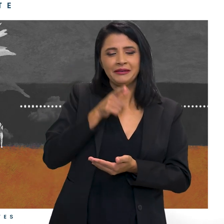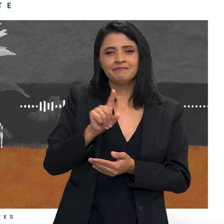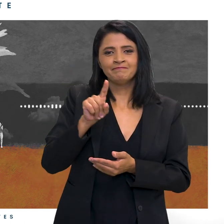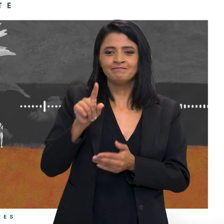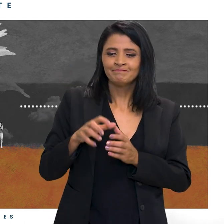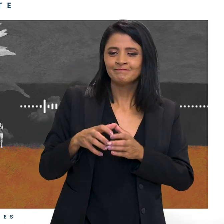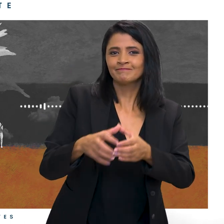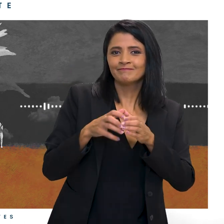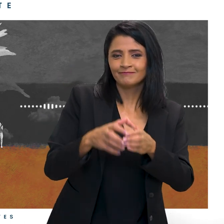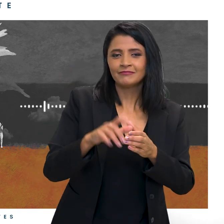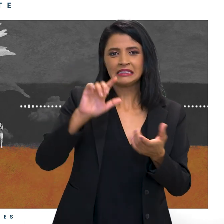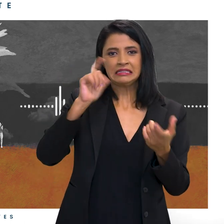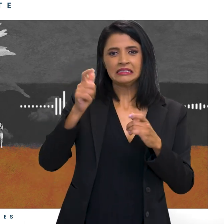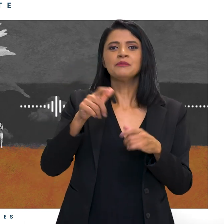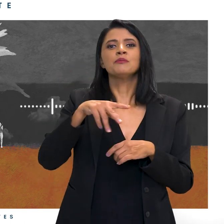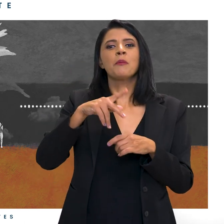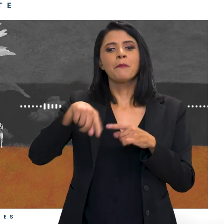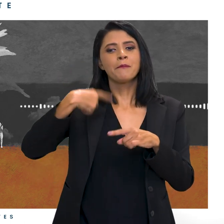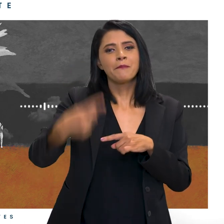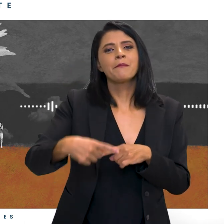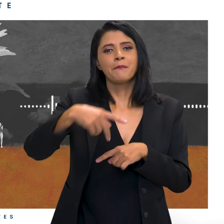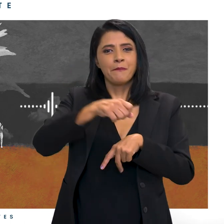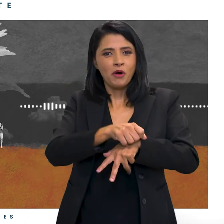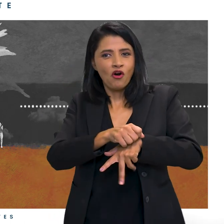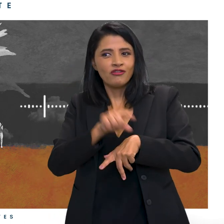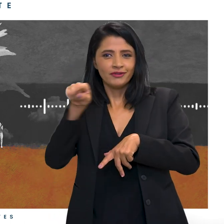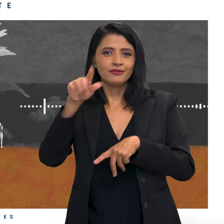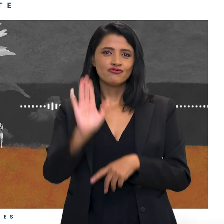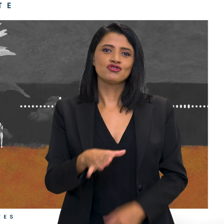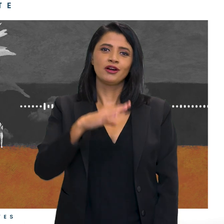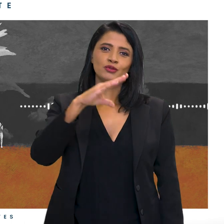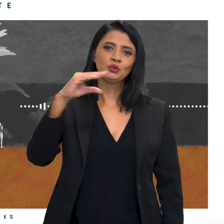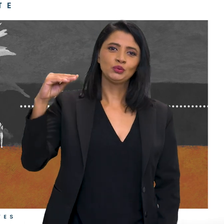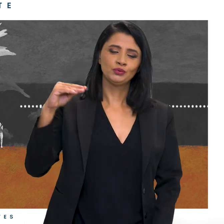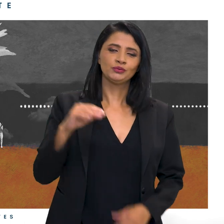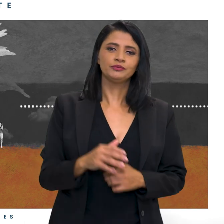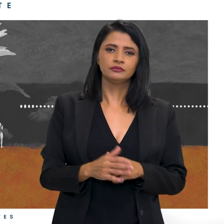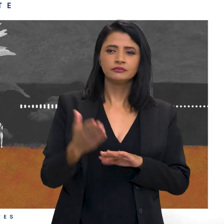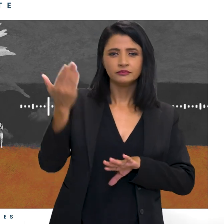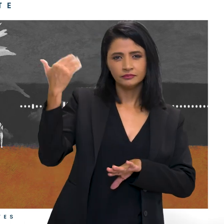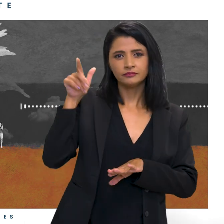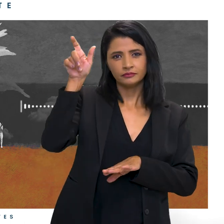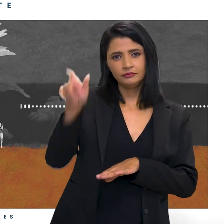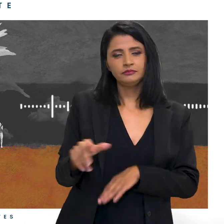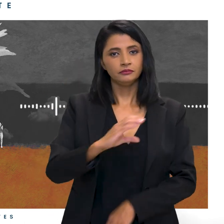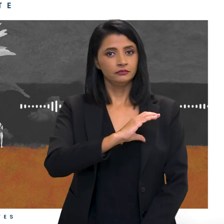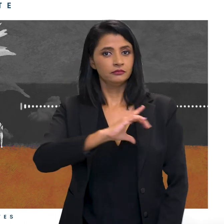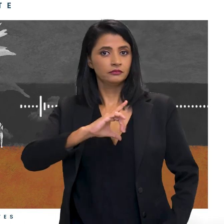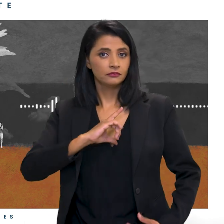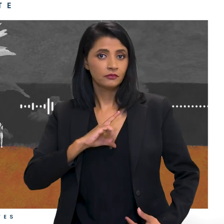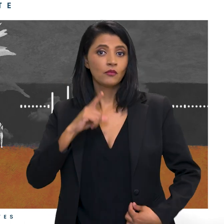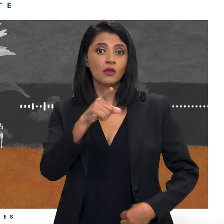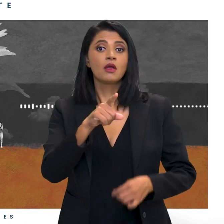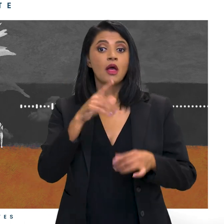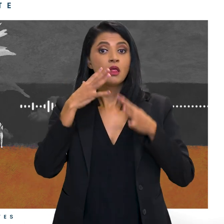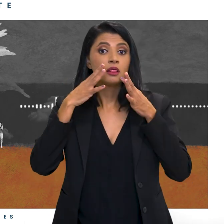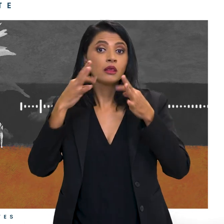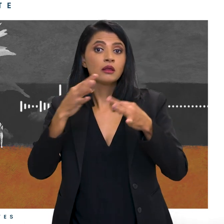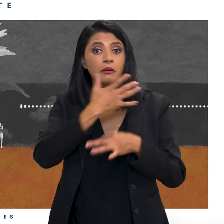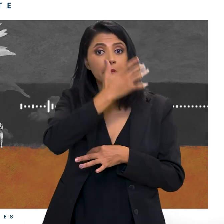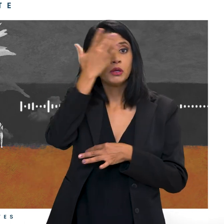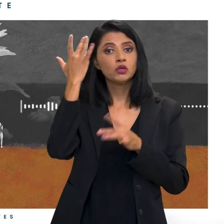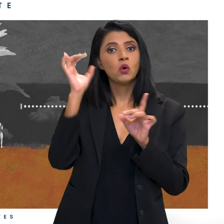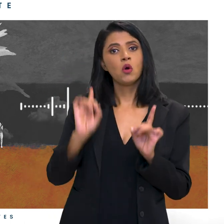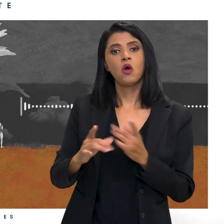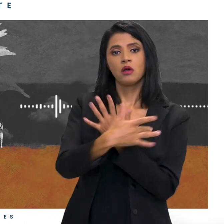bebê e depois convivendo com a síndrome pós-pólio que apareceu quando ela já era adulta. Na época, a Jo era coordenadora da Divisão